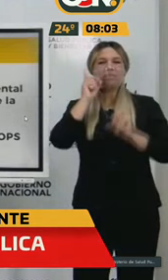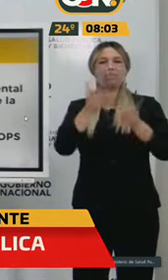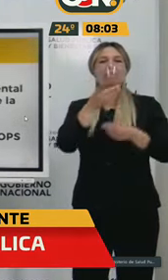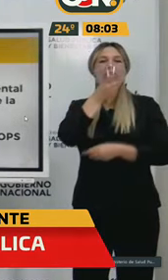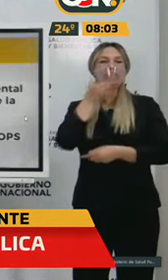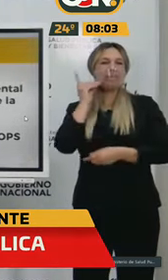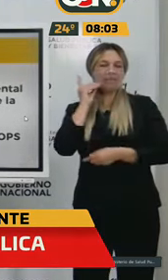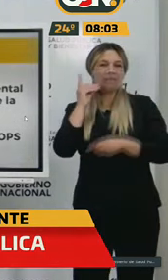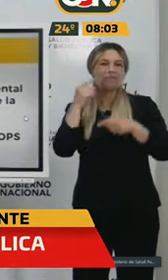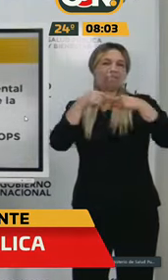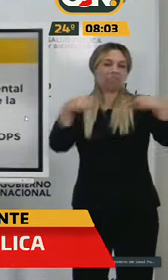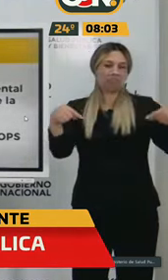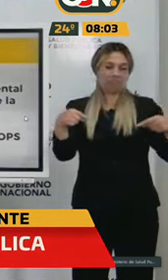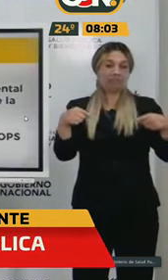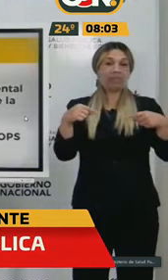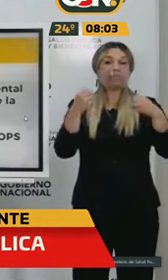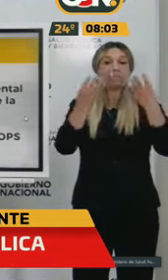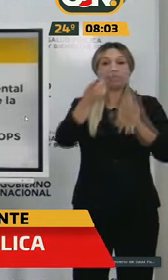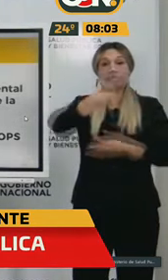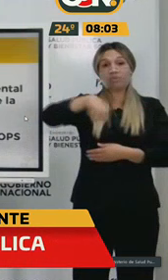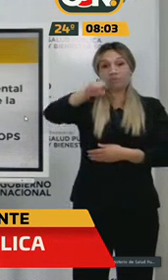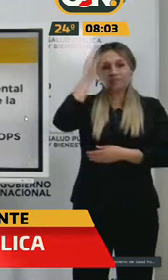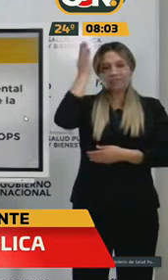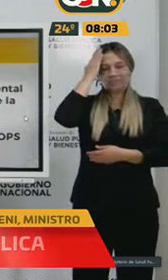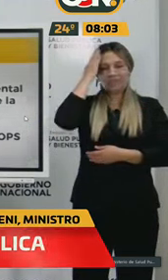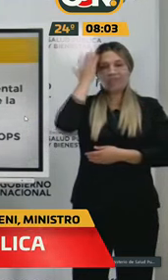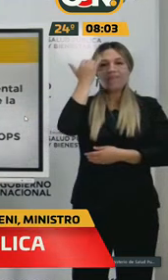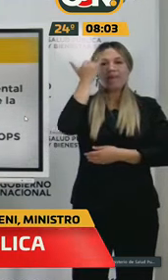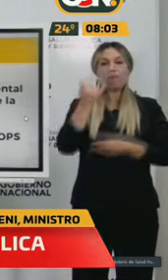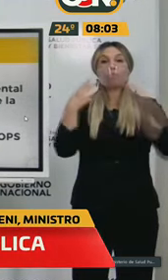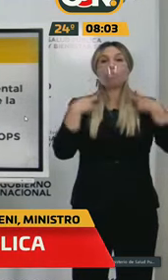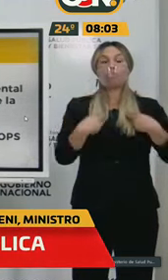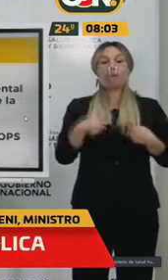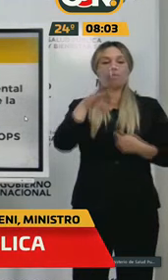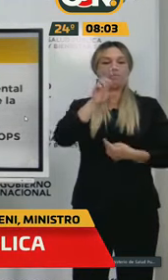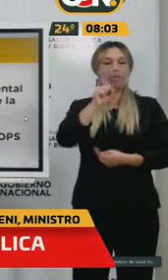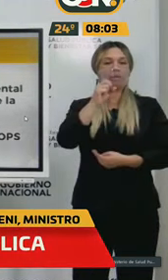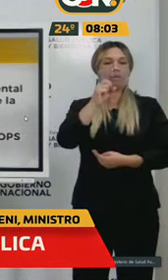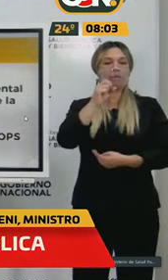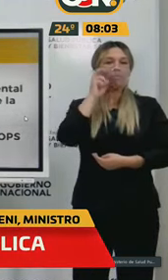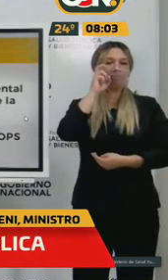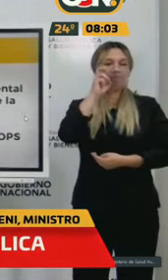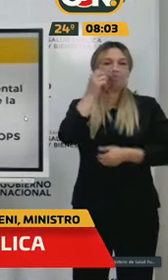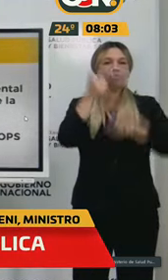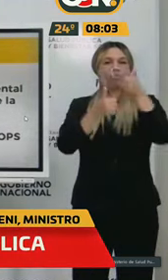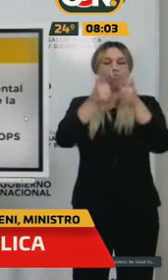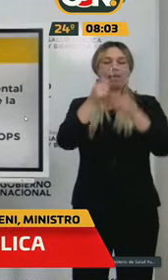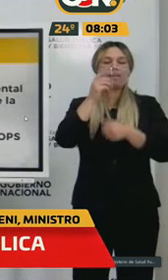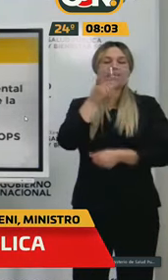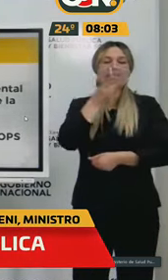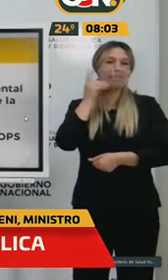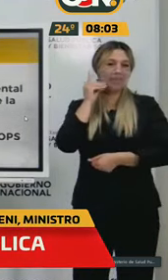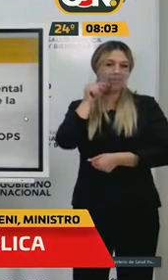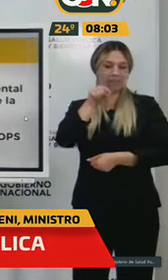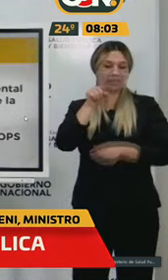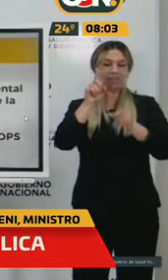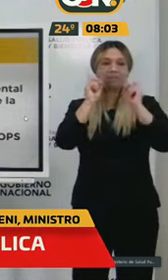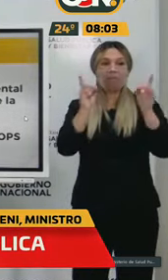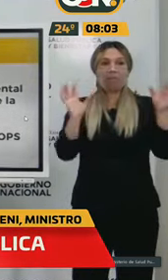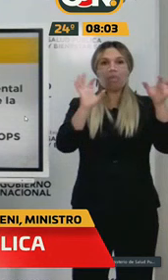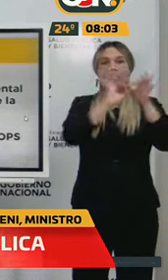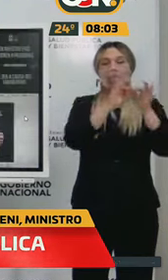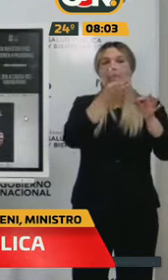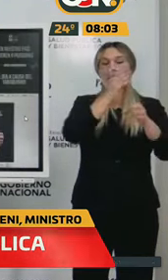que como sabemos, es uno de los factores de riesgo más importantes para las versiones más severas del COVID en